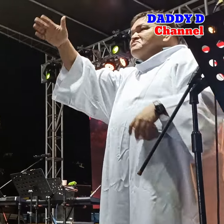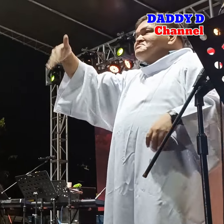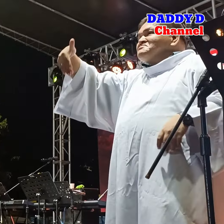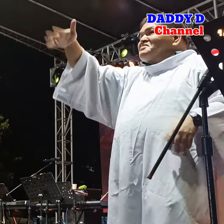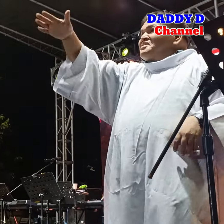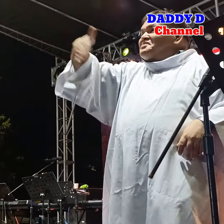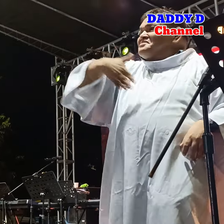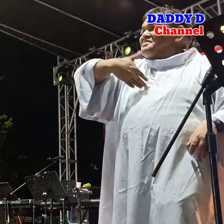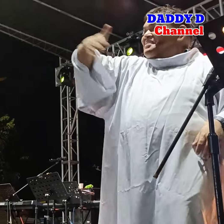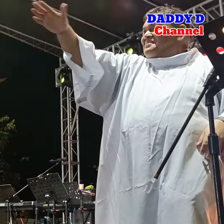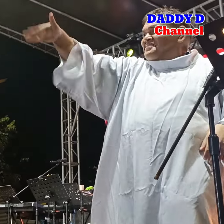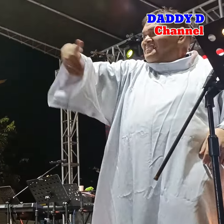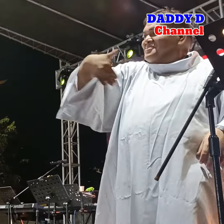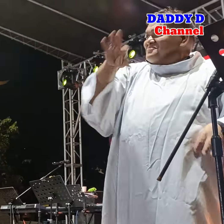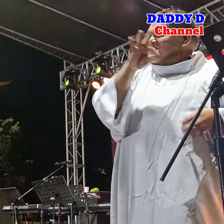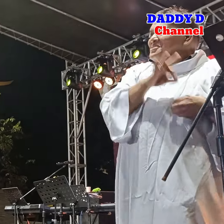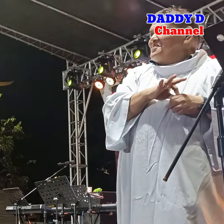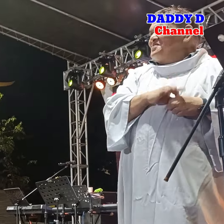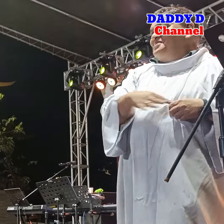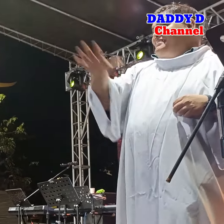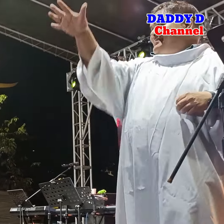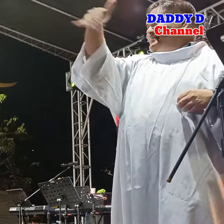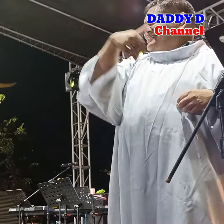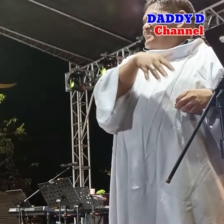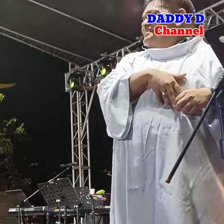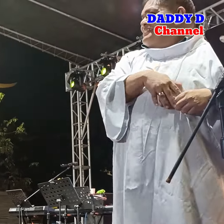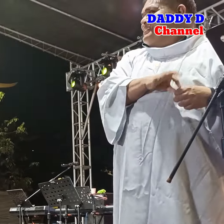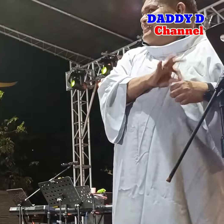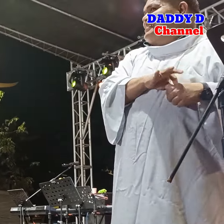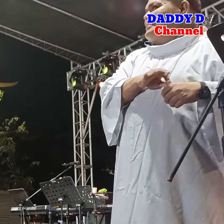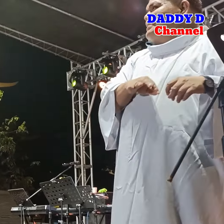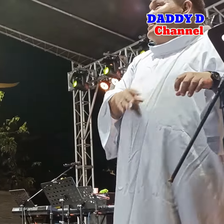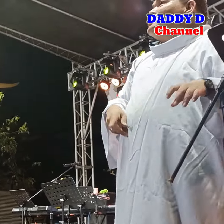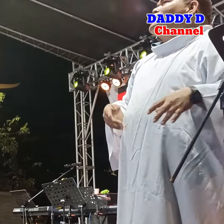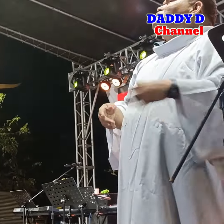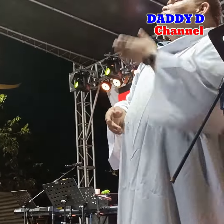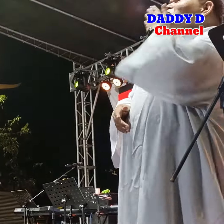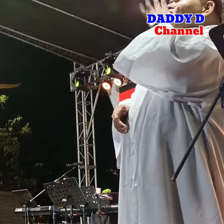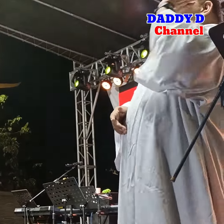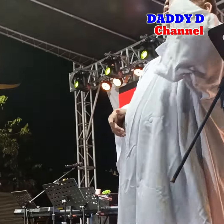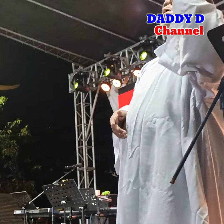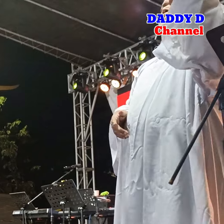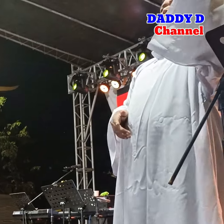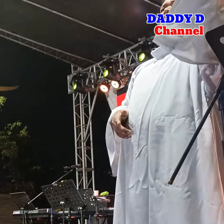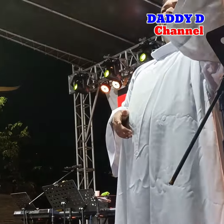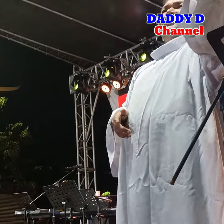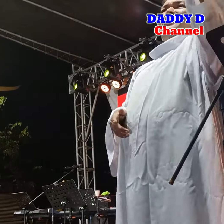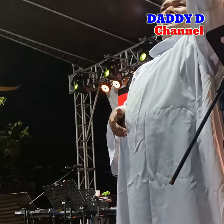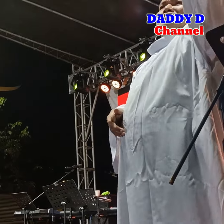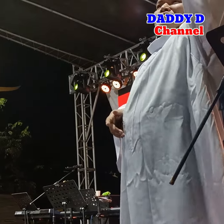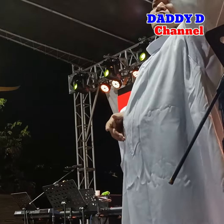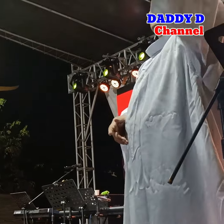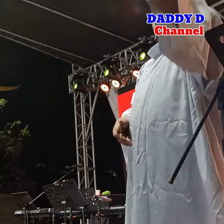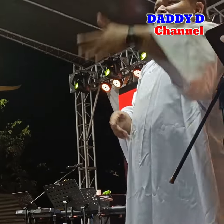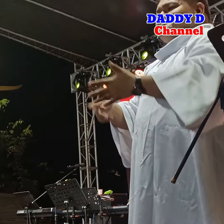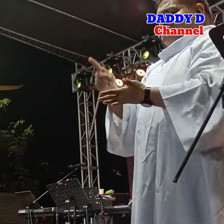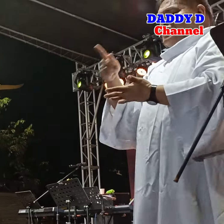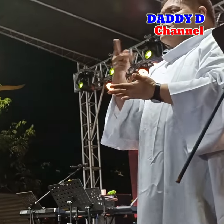niya tayo para sa boto natin. Ito yung mga pinangako niya. Presyo ng